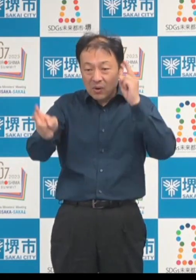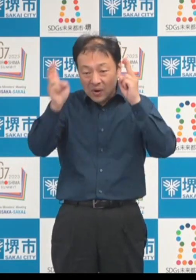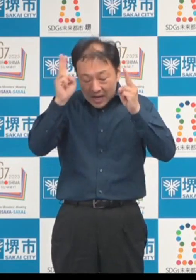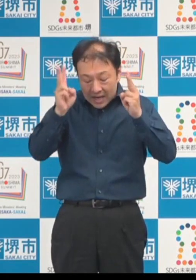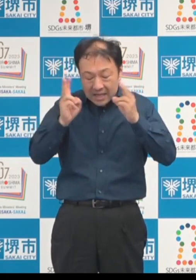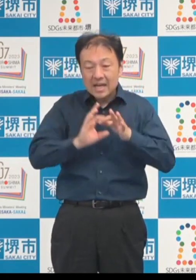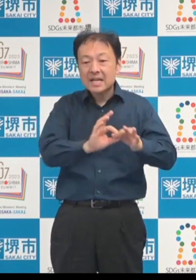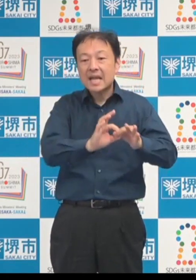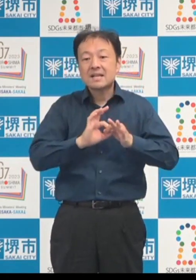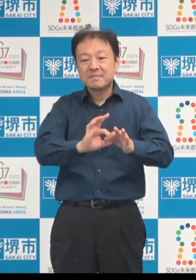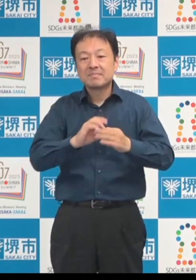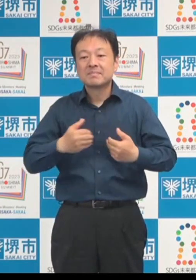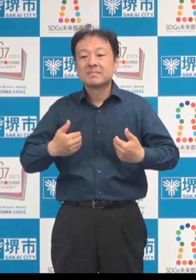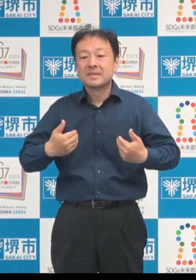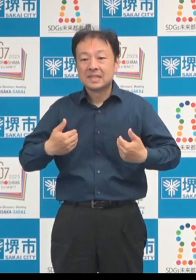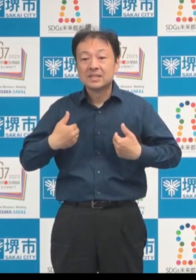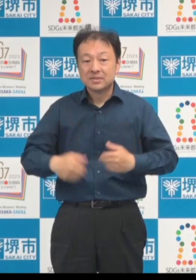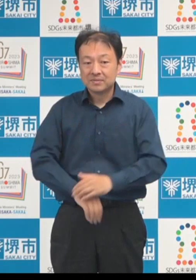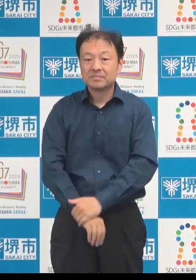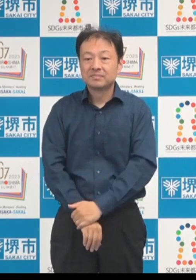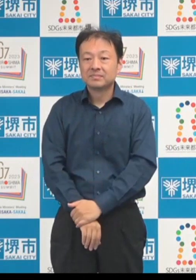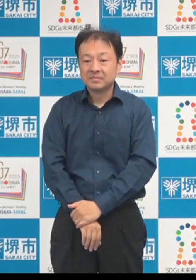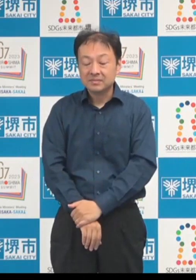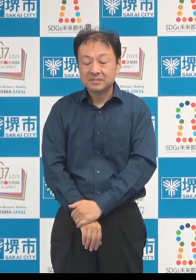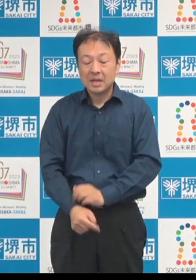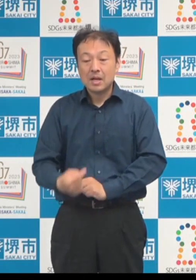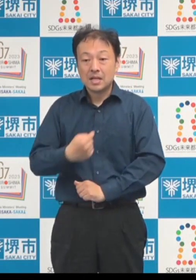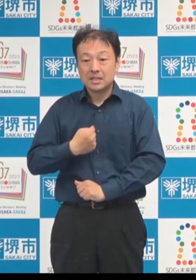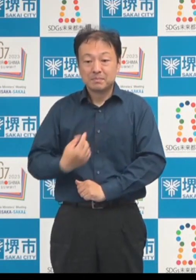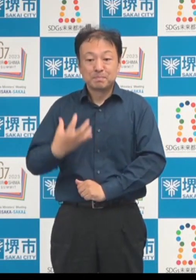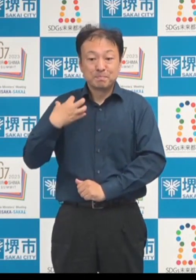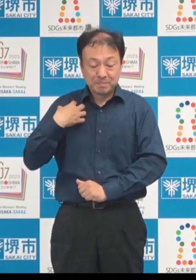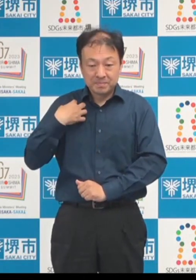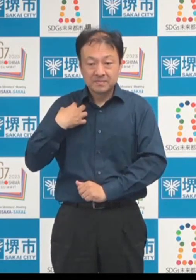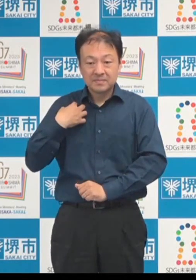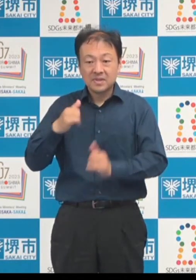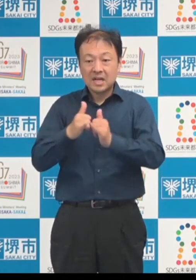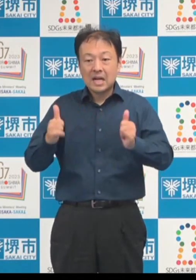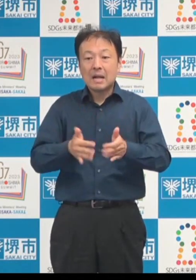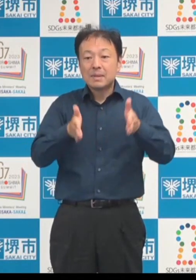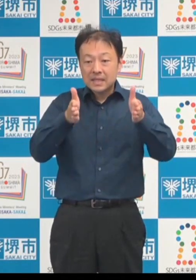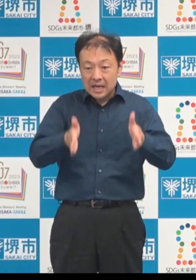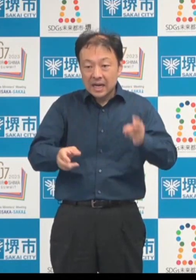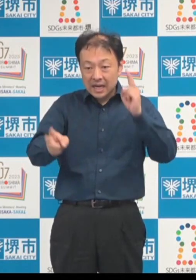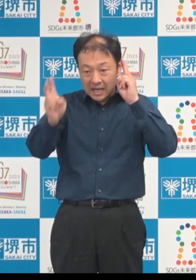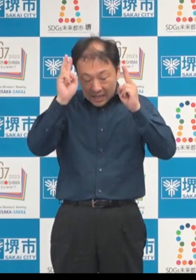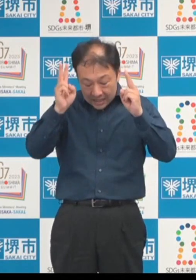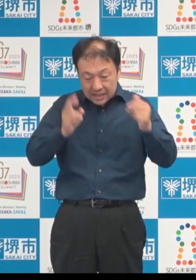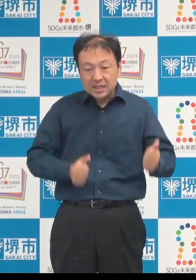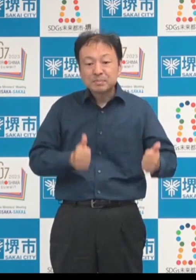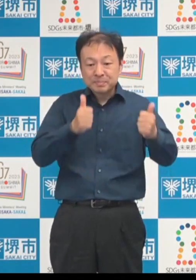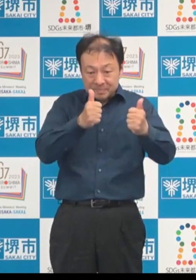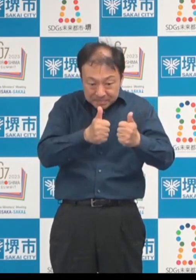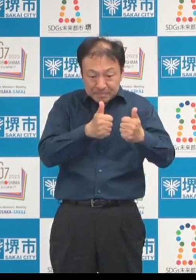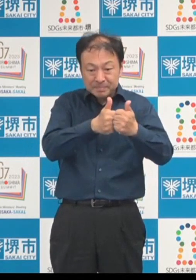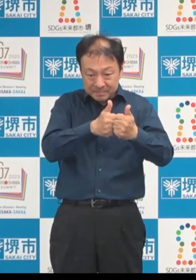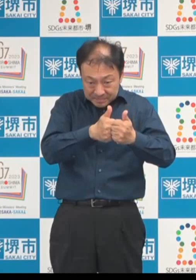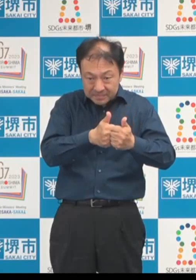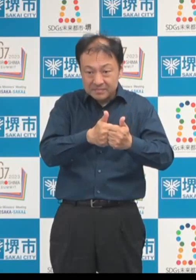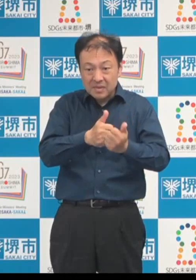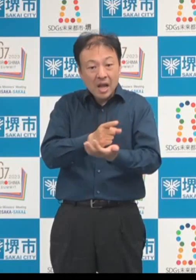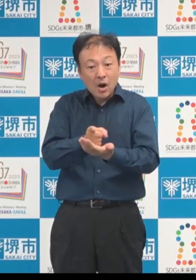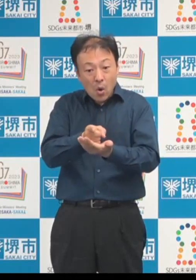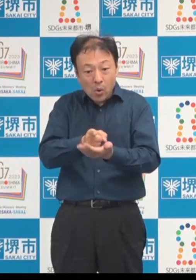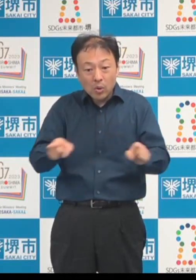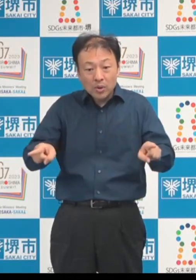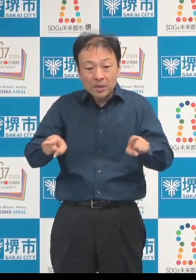ので、ここについても私自身が民間事業者のトップ同士の会談を繰り返しながら方向性の共有を図